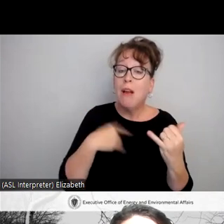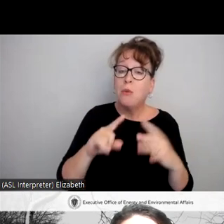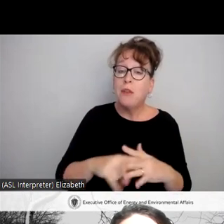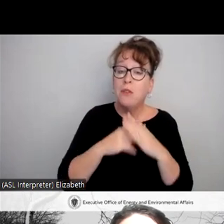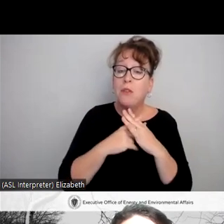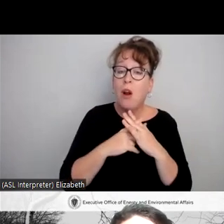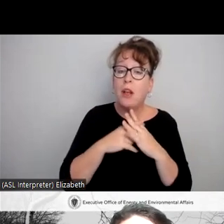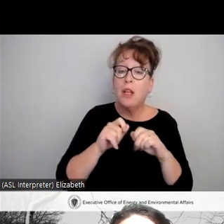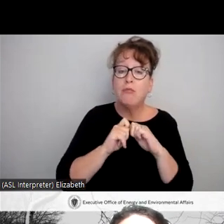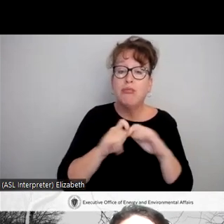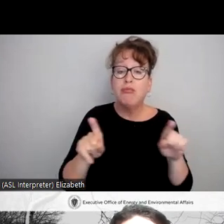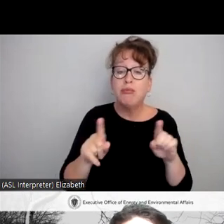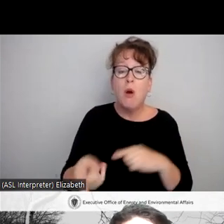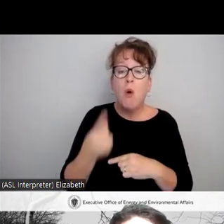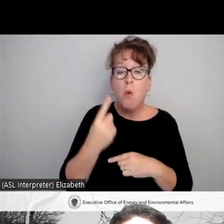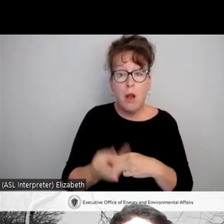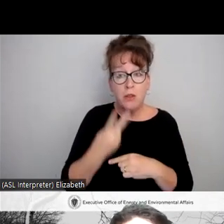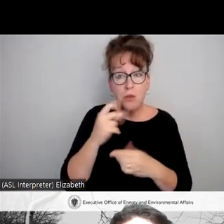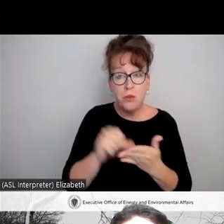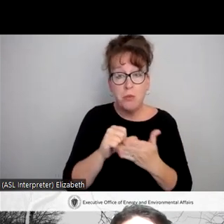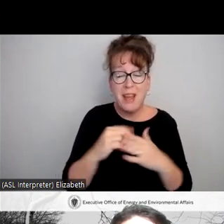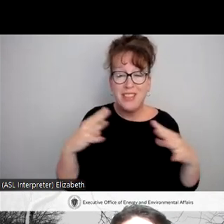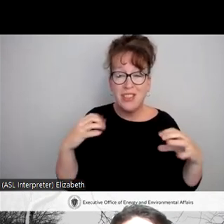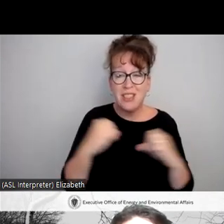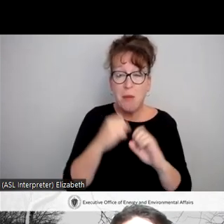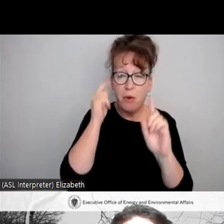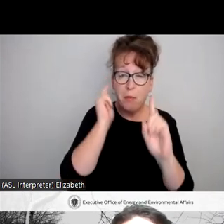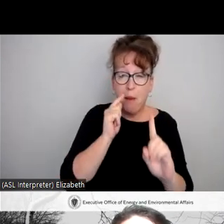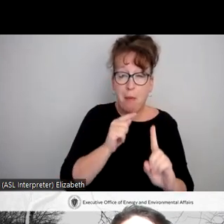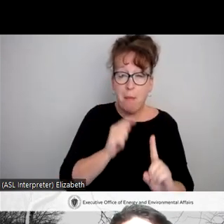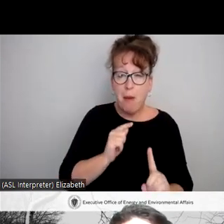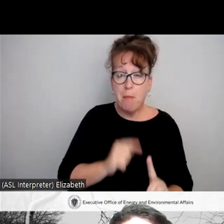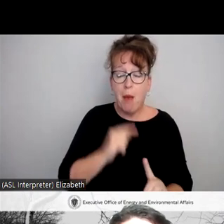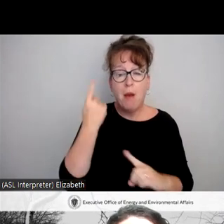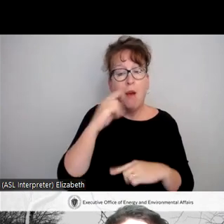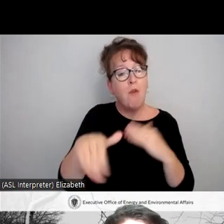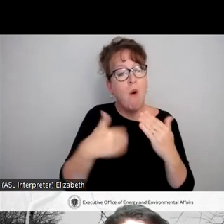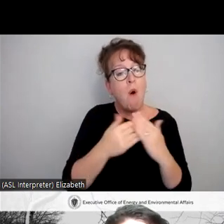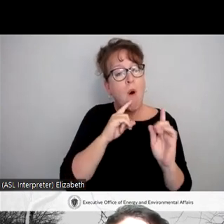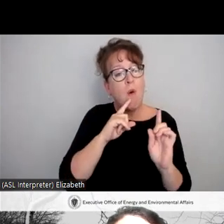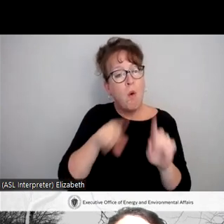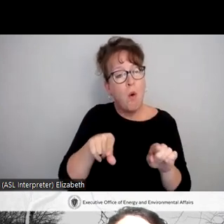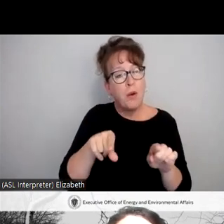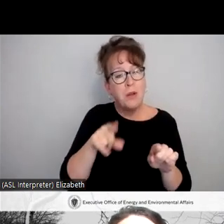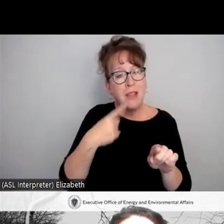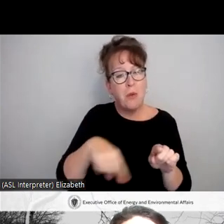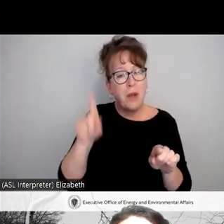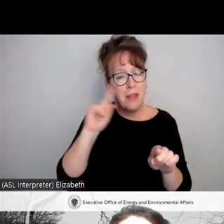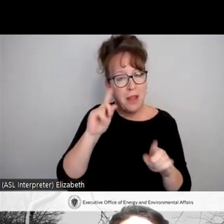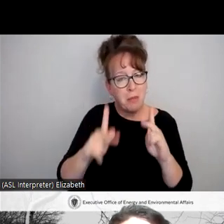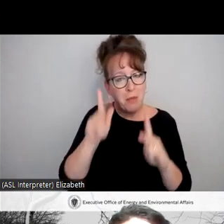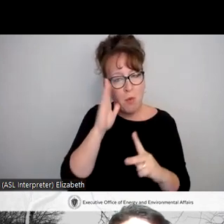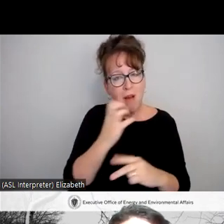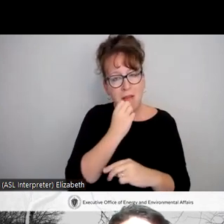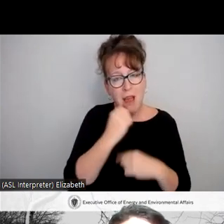unos eh papeles de alrededor de 100 eh 100 páginas nosotros no esperamos que las personas